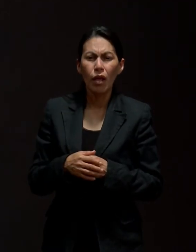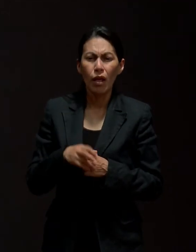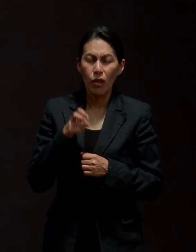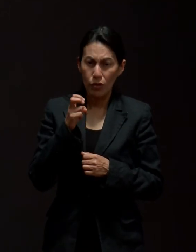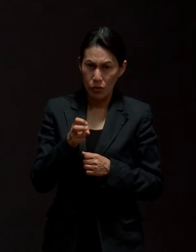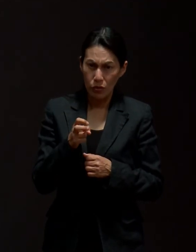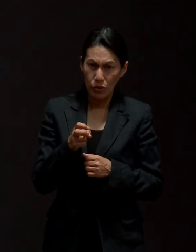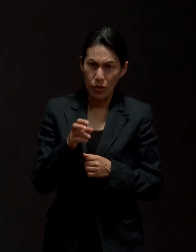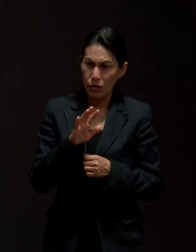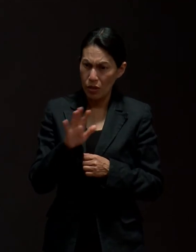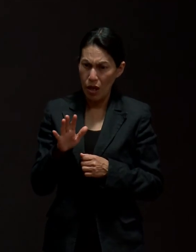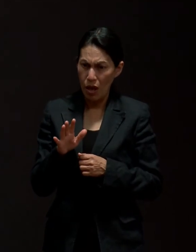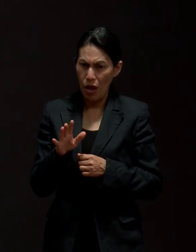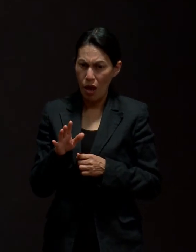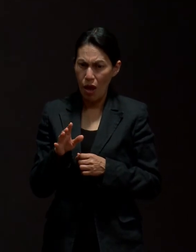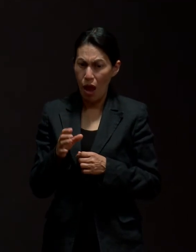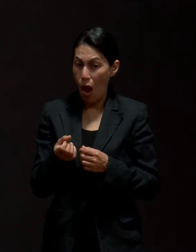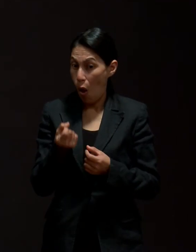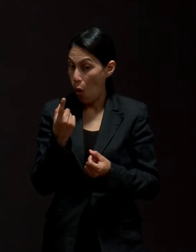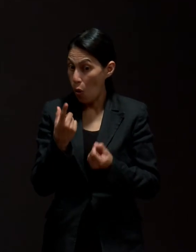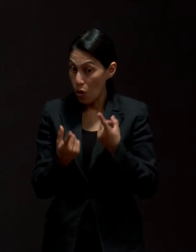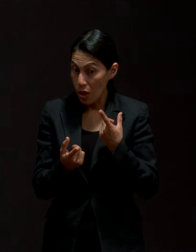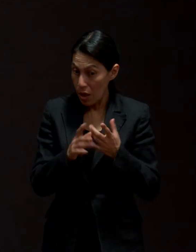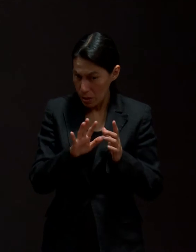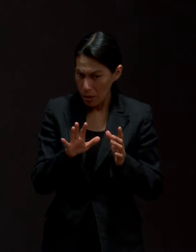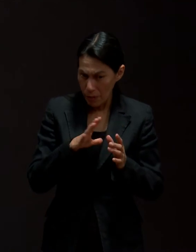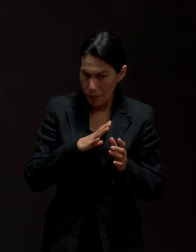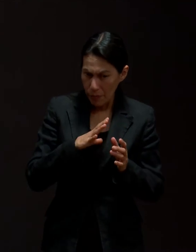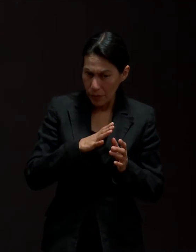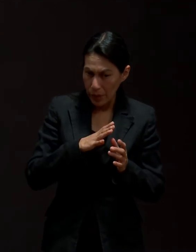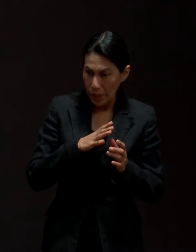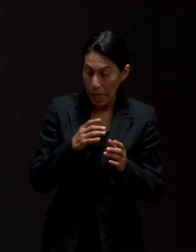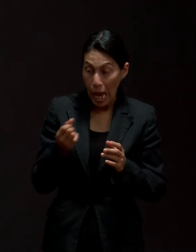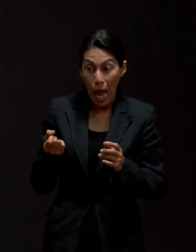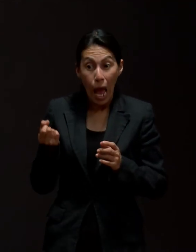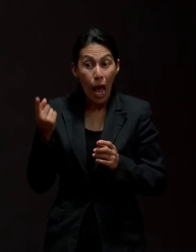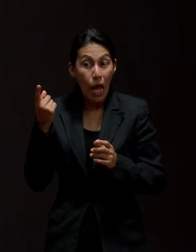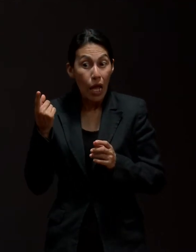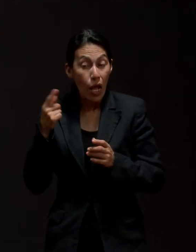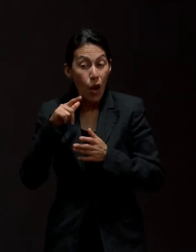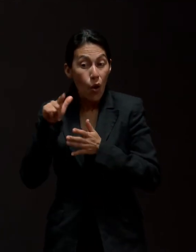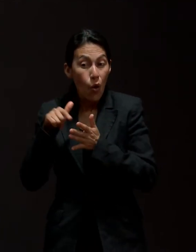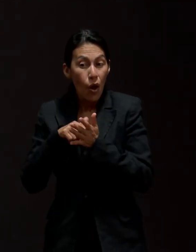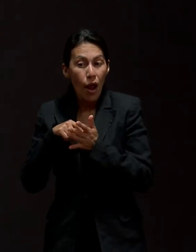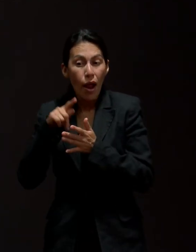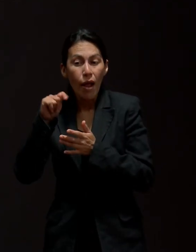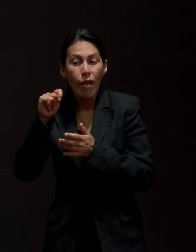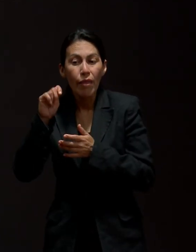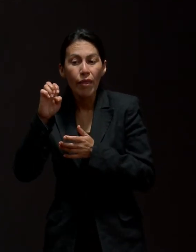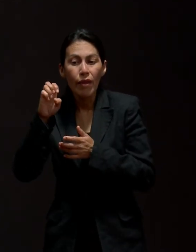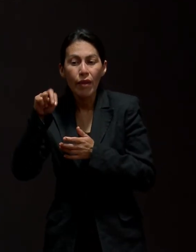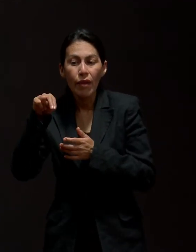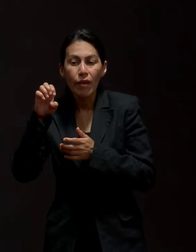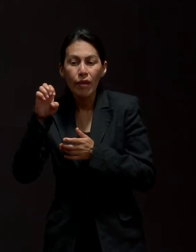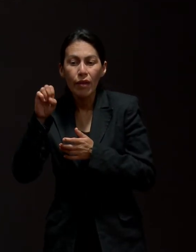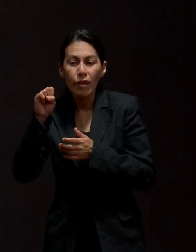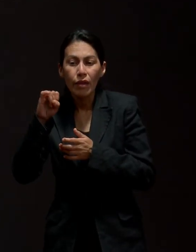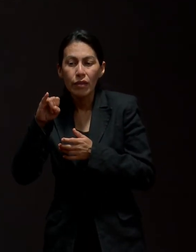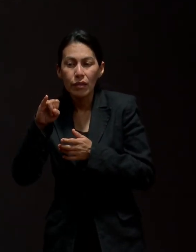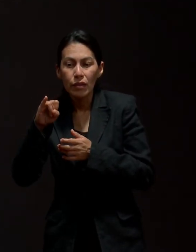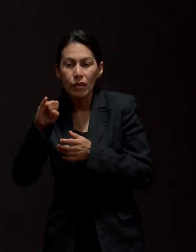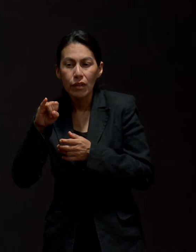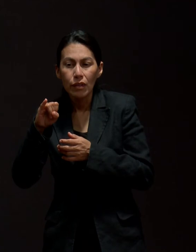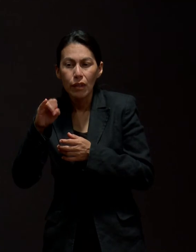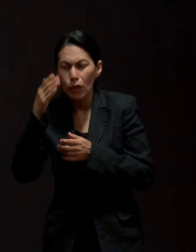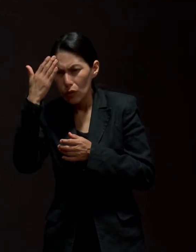nombre, ¿verdad? Sí, nos dio gusto. Y luego, pues, ya se había reunido cierta cantidad. Y alguien de Tenesí o yo, no sé